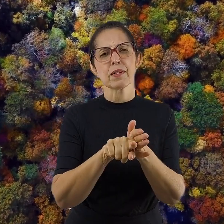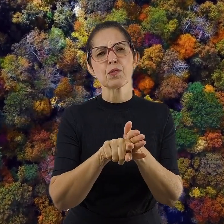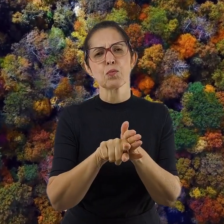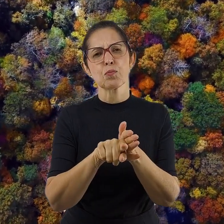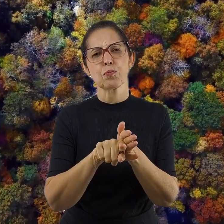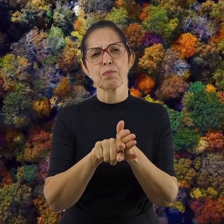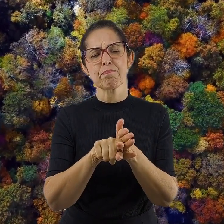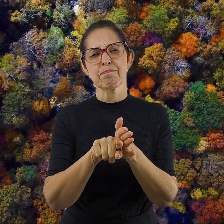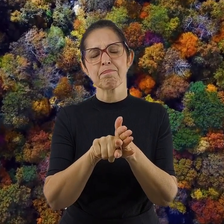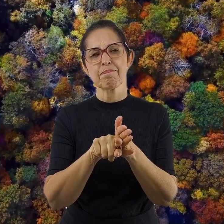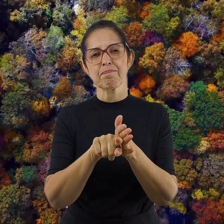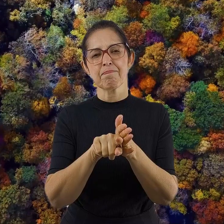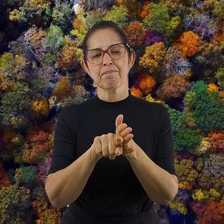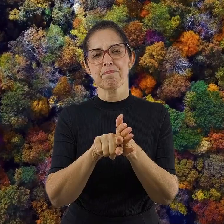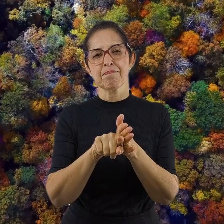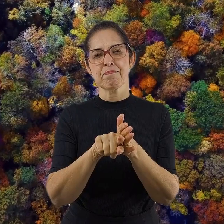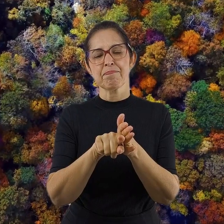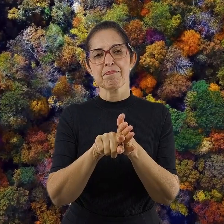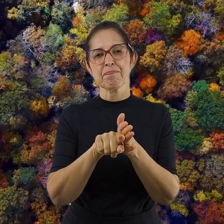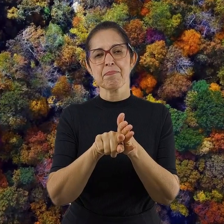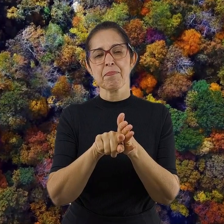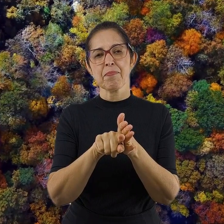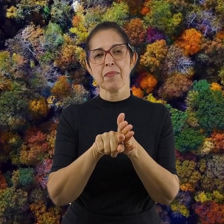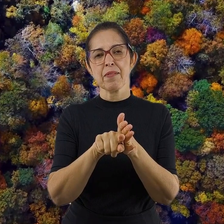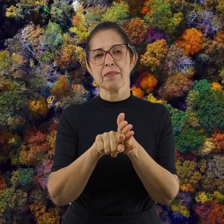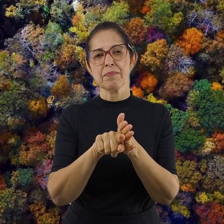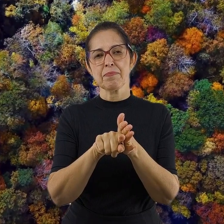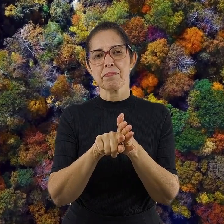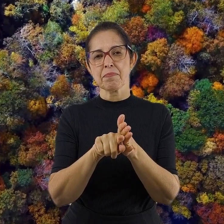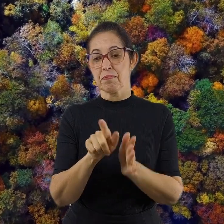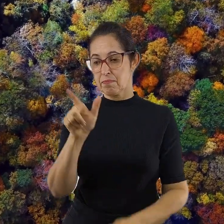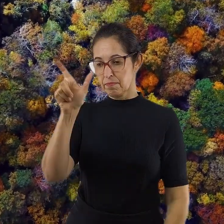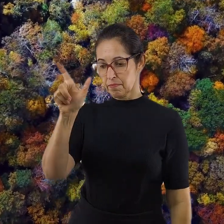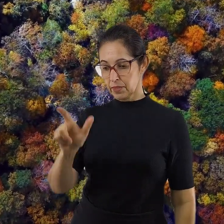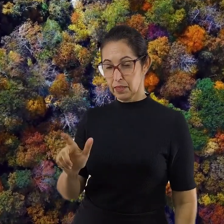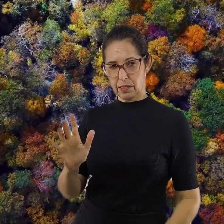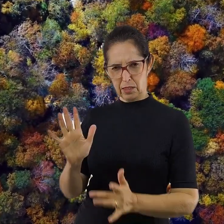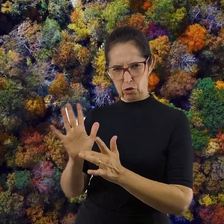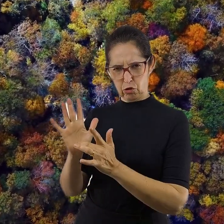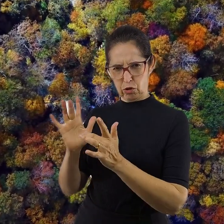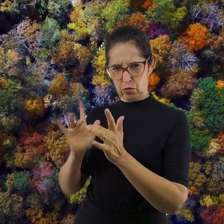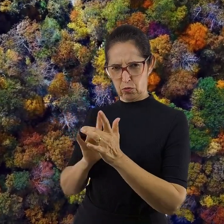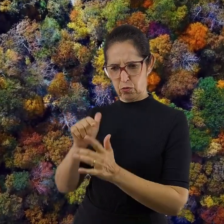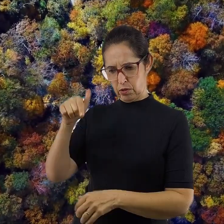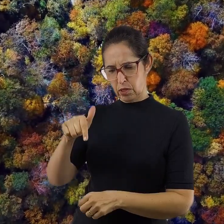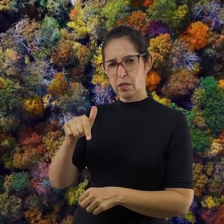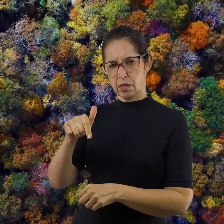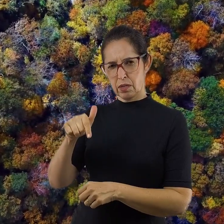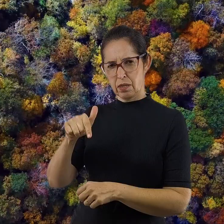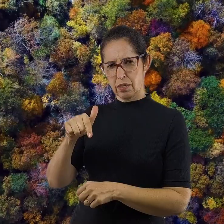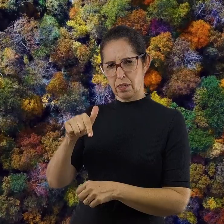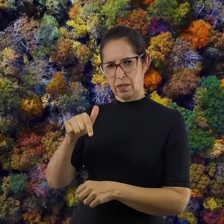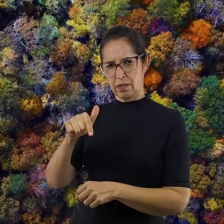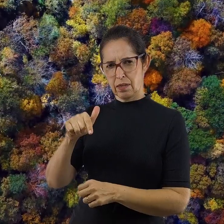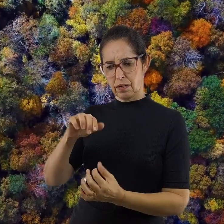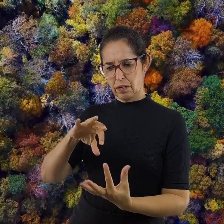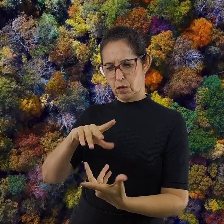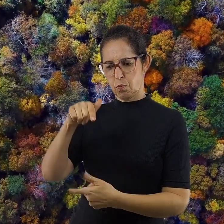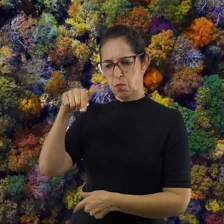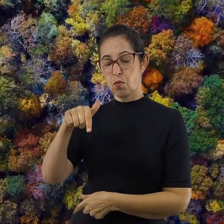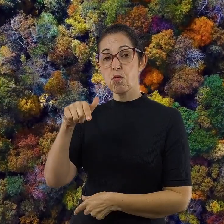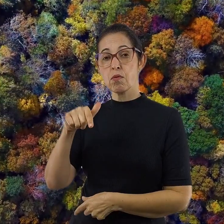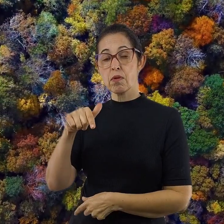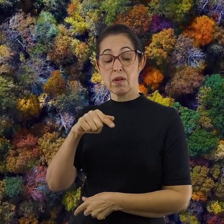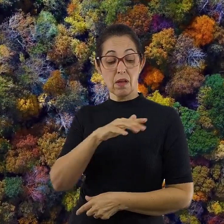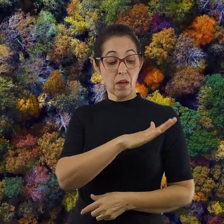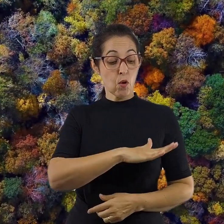qual foi ou de quem Jesus sofreu o último ataque